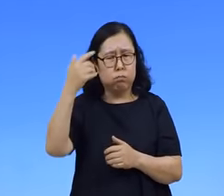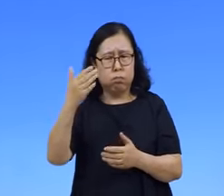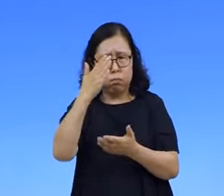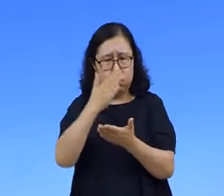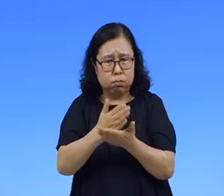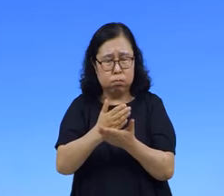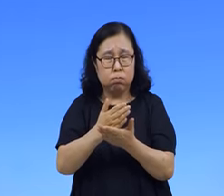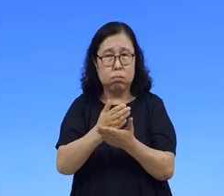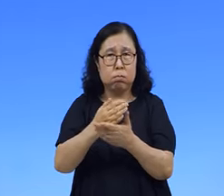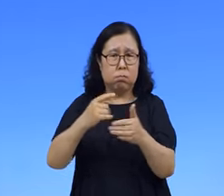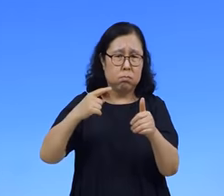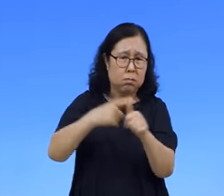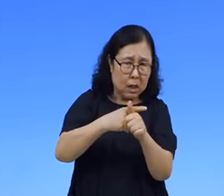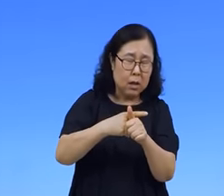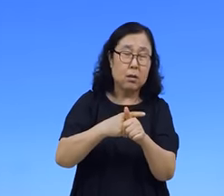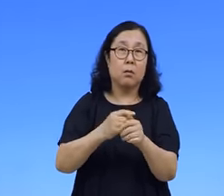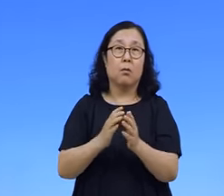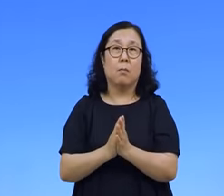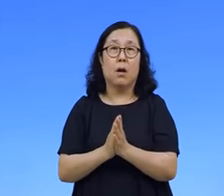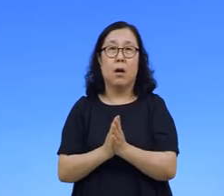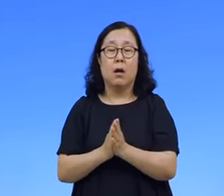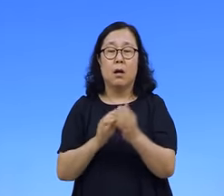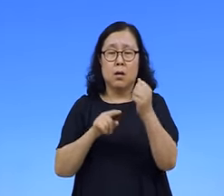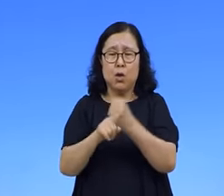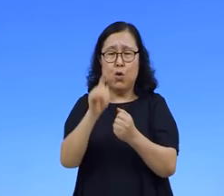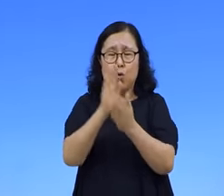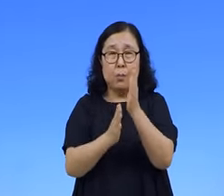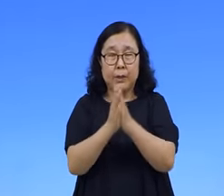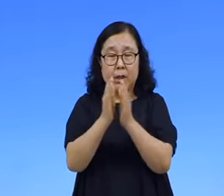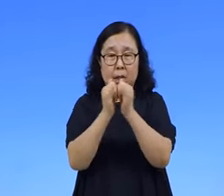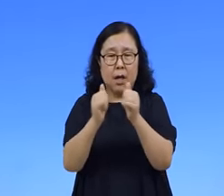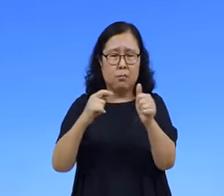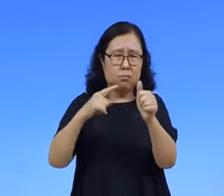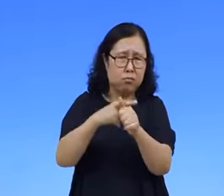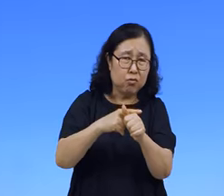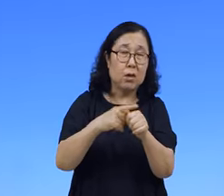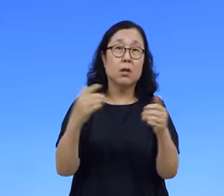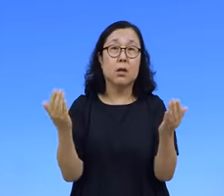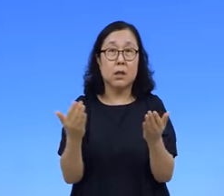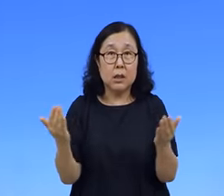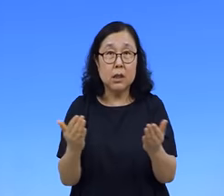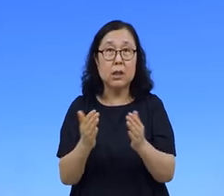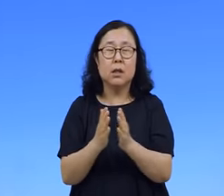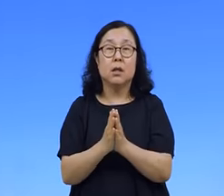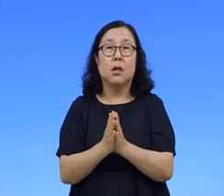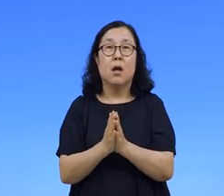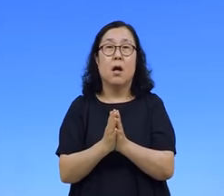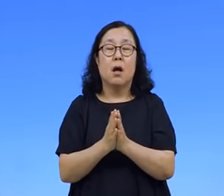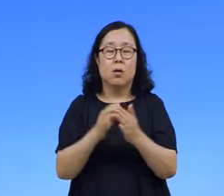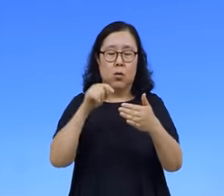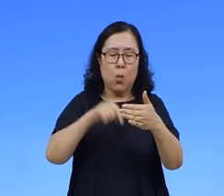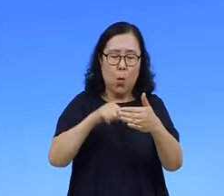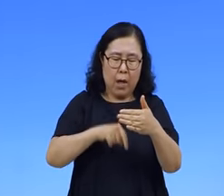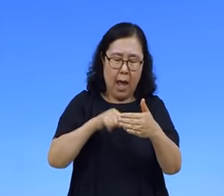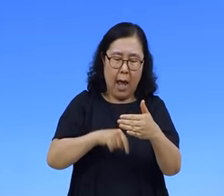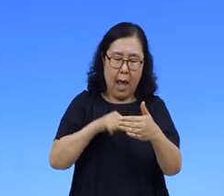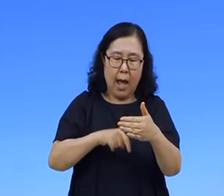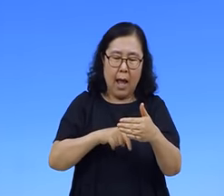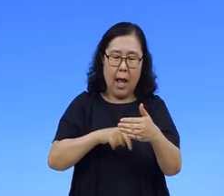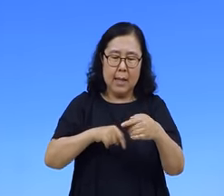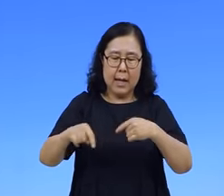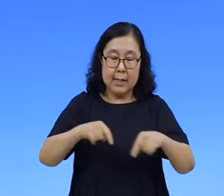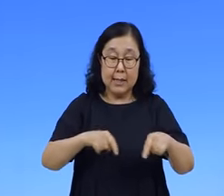이유 없이 길 가는 사람을 칼로 사람을 죽이고 하는 이런 일들이 그게 뭐 얼마나 많은 내면의